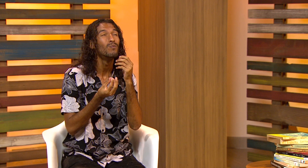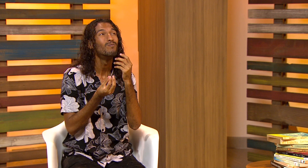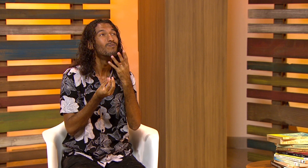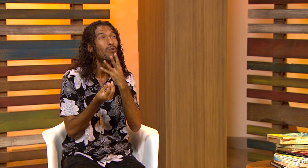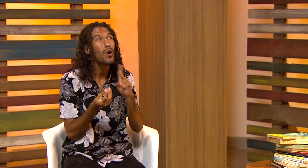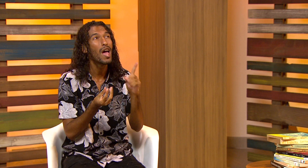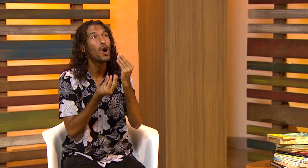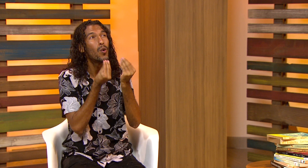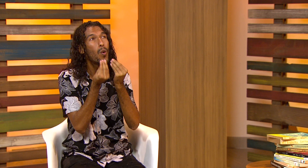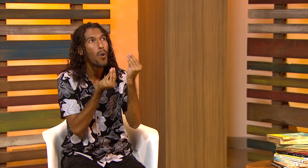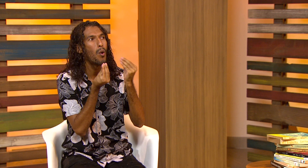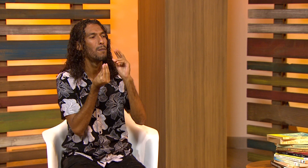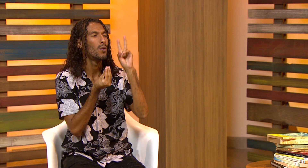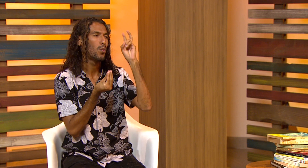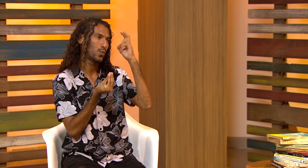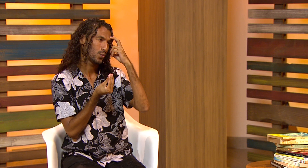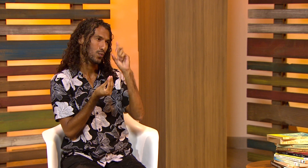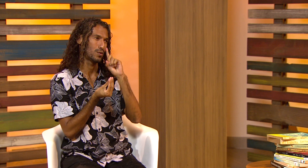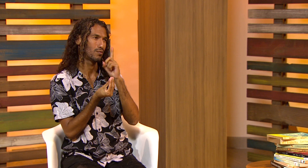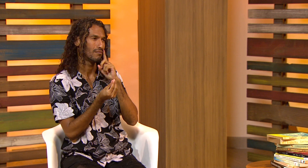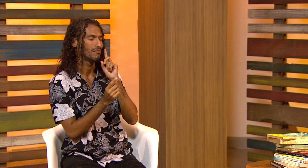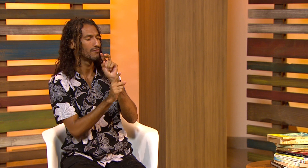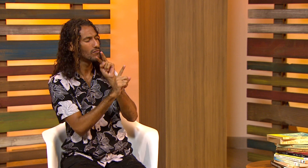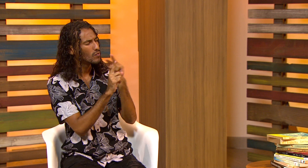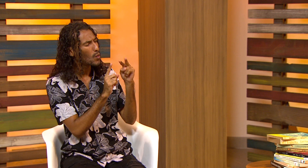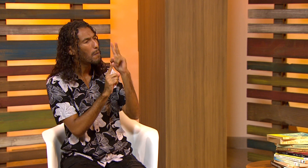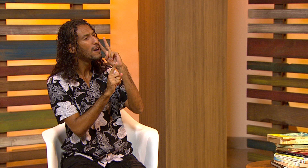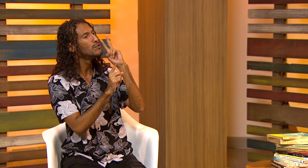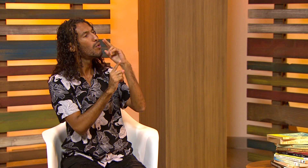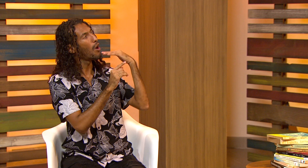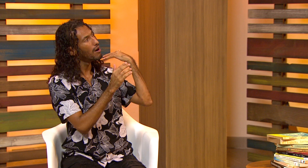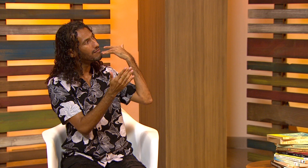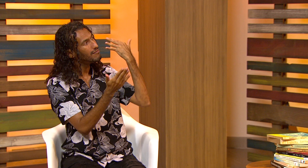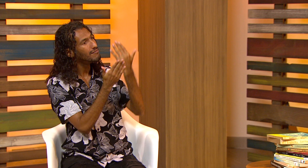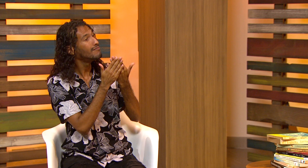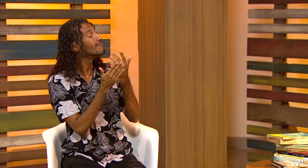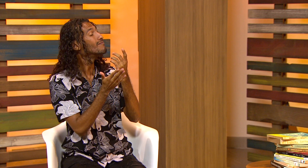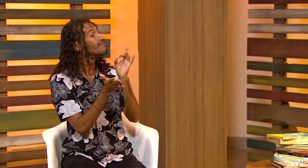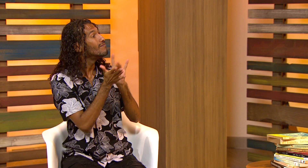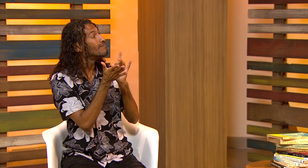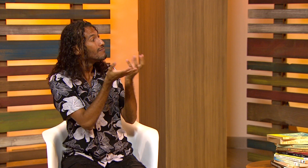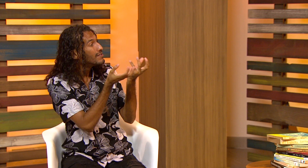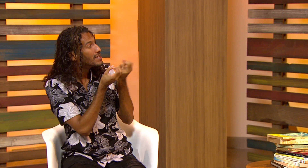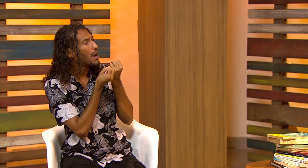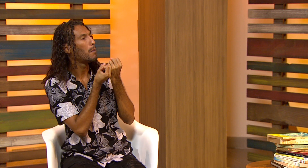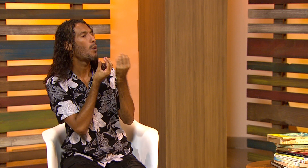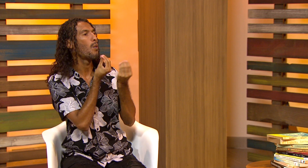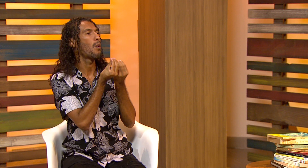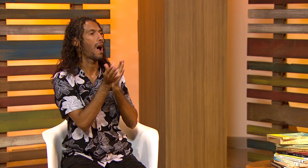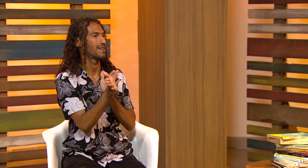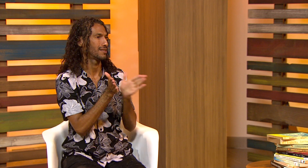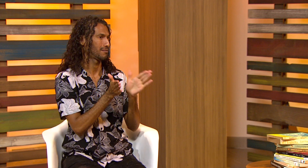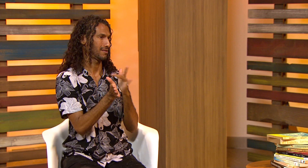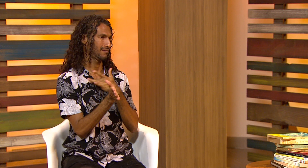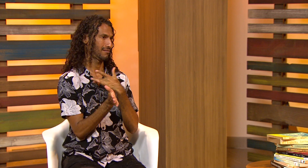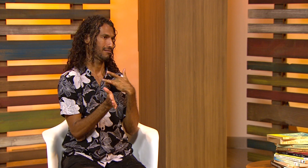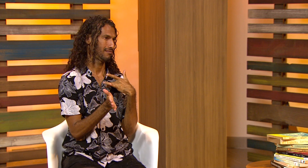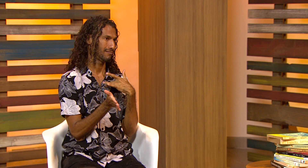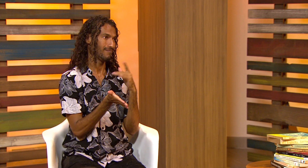surdos. E como que a cultura que a gente pode ter essa visibilidade agora, e até hoje, como que a gente pode receber e ter